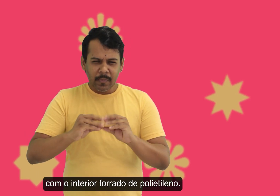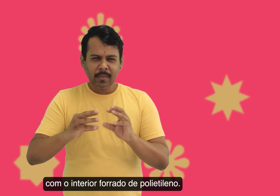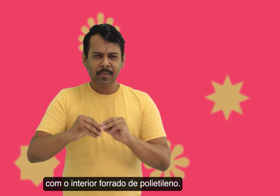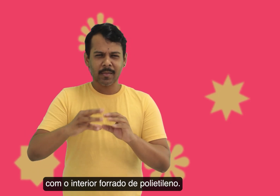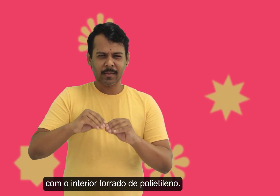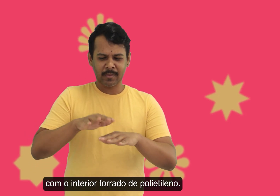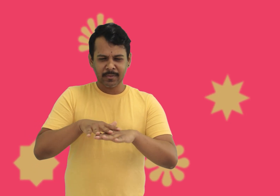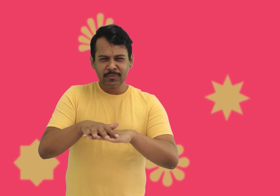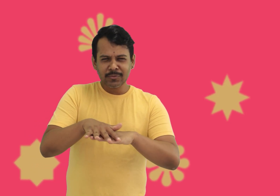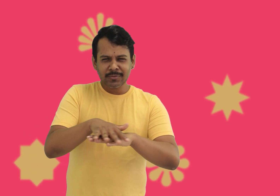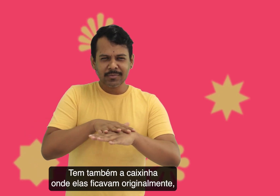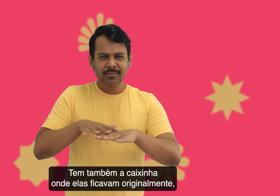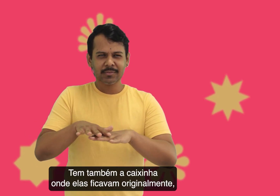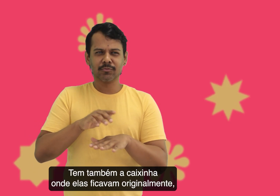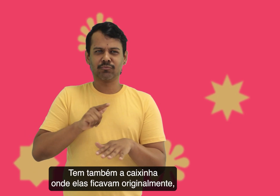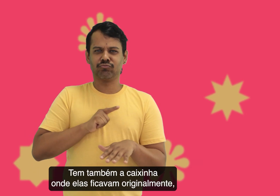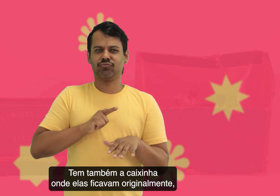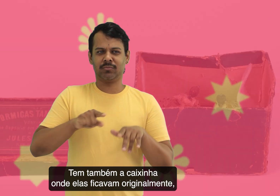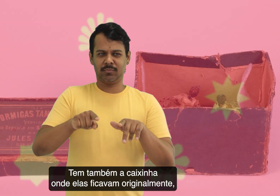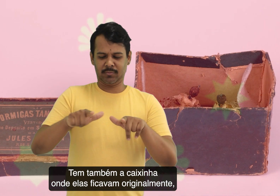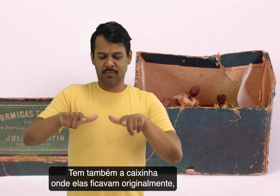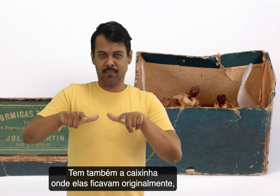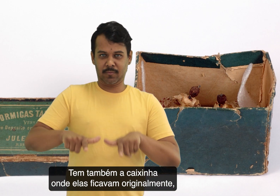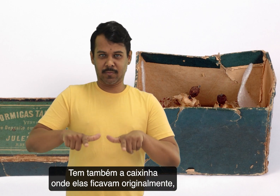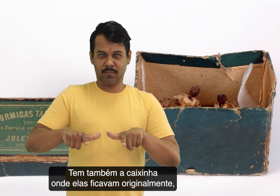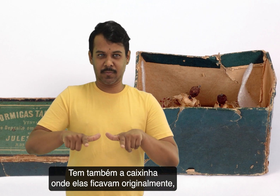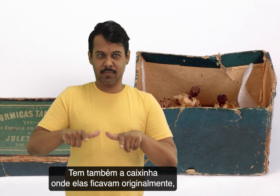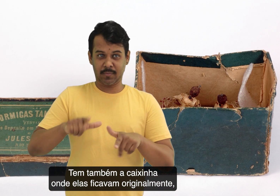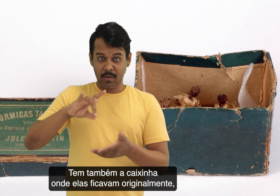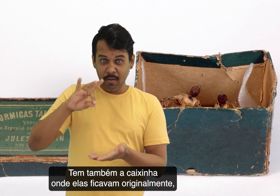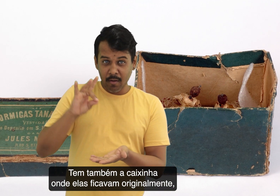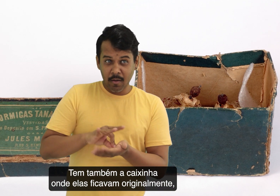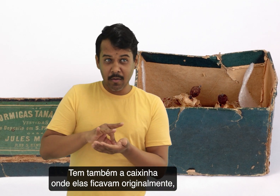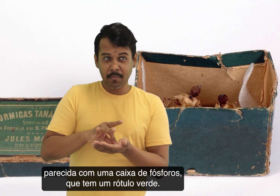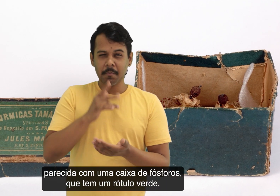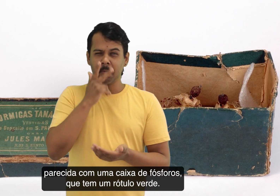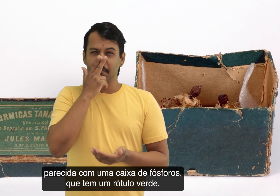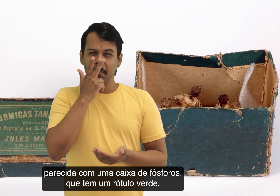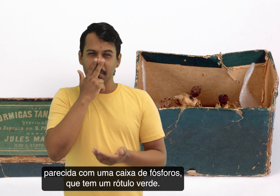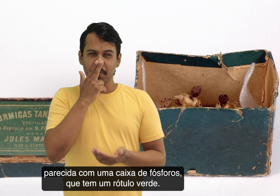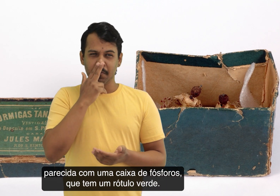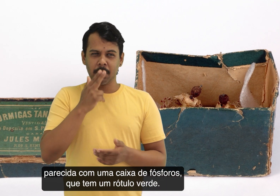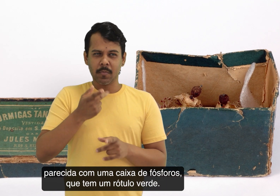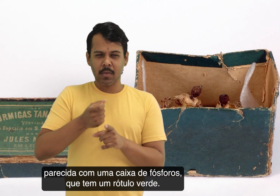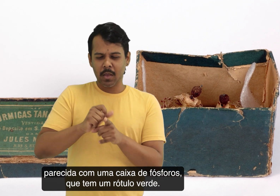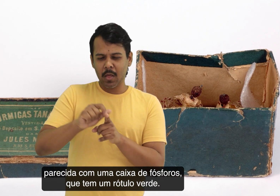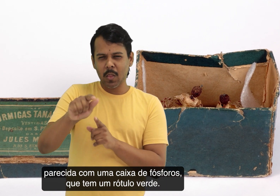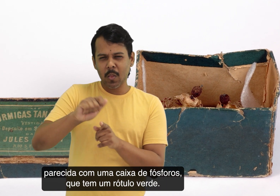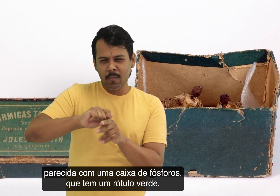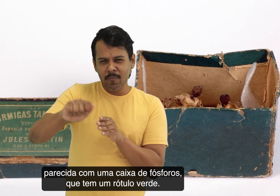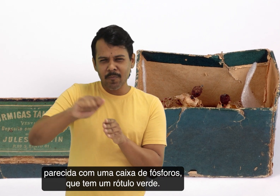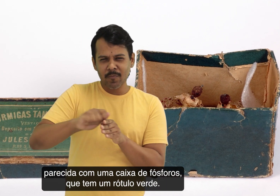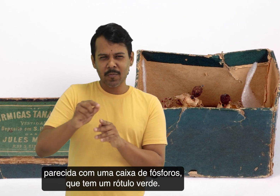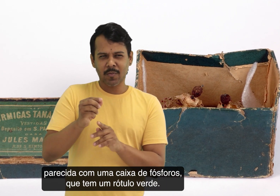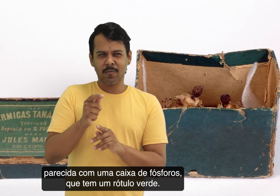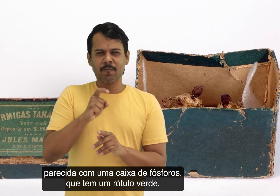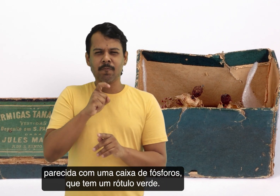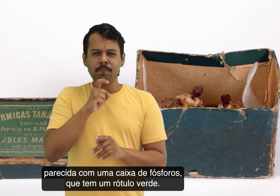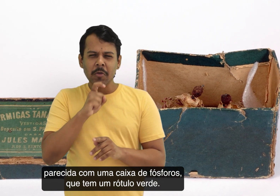de polietileno. Tem também a caixinha onde elas ficavam originalmente, parecida com uma caixa de fósforos, que tem um rótulo